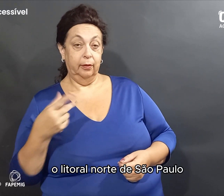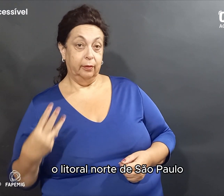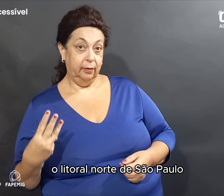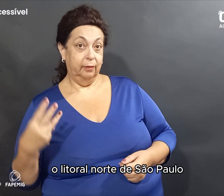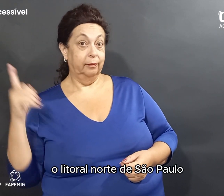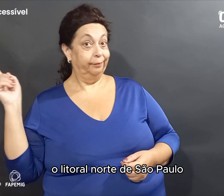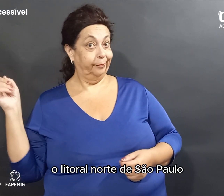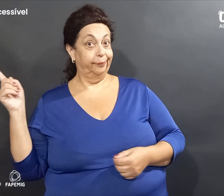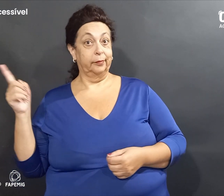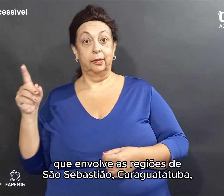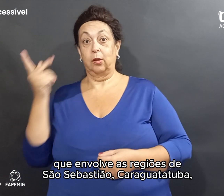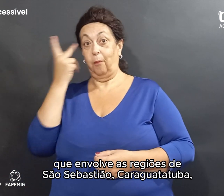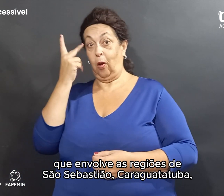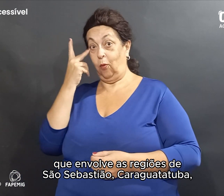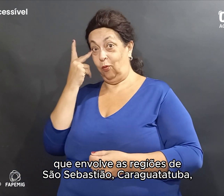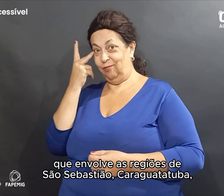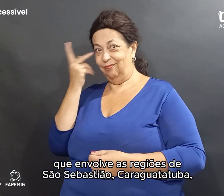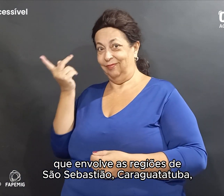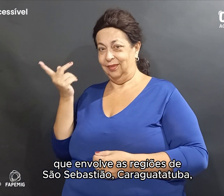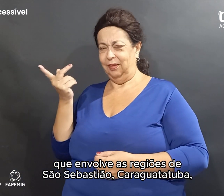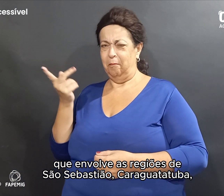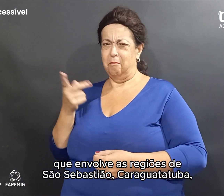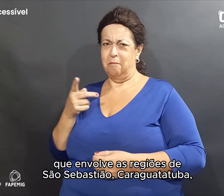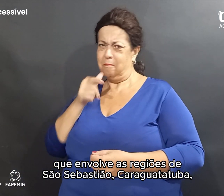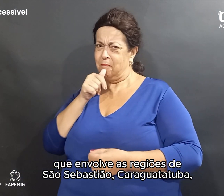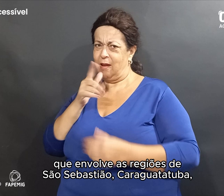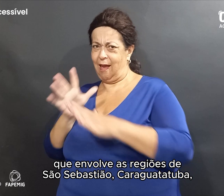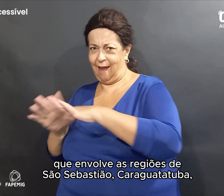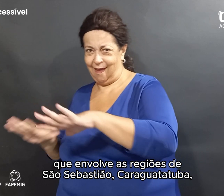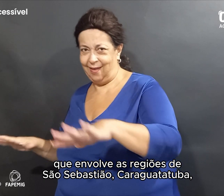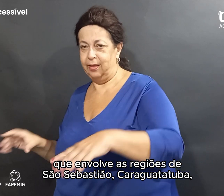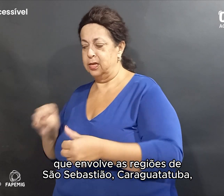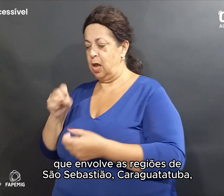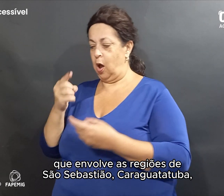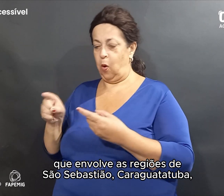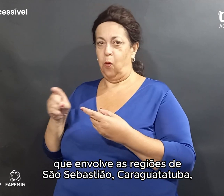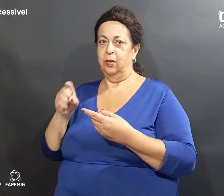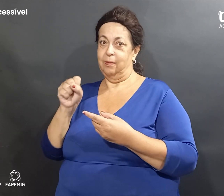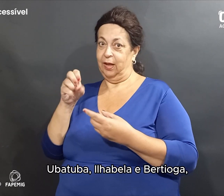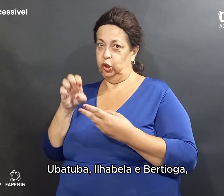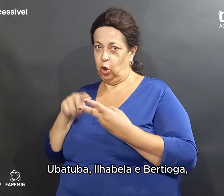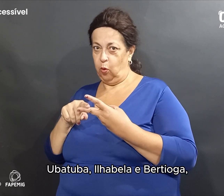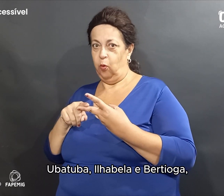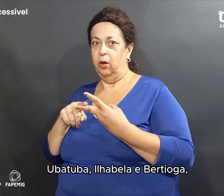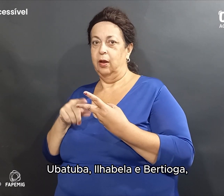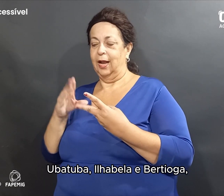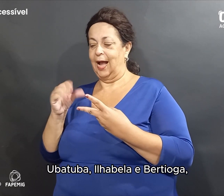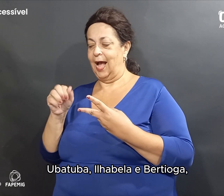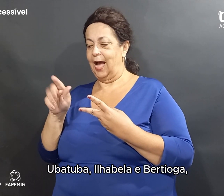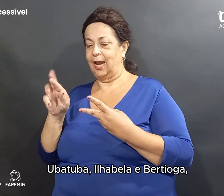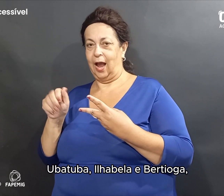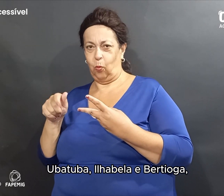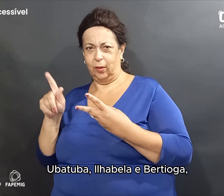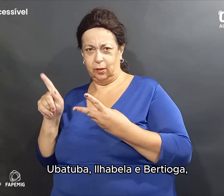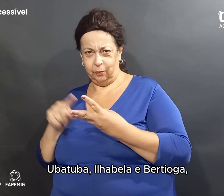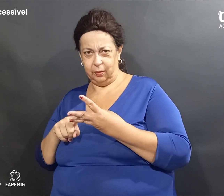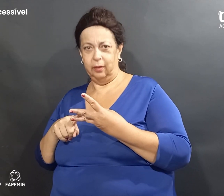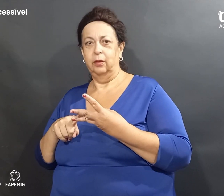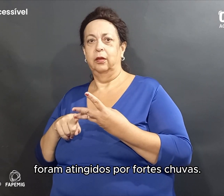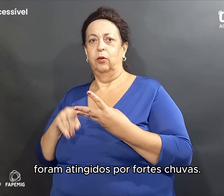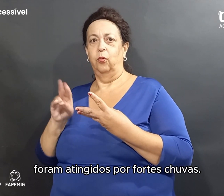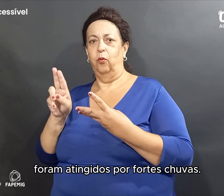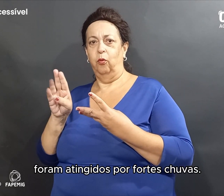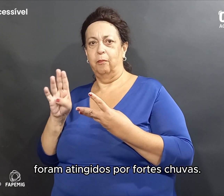litoral norte de São Paulo, que envolve as regiões de São Sebastião, Caraguatatuba, Ubatuba, Ilhabela e